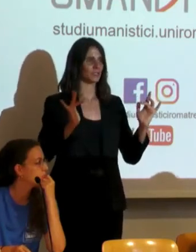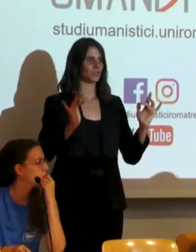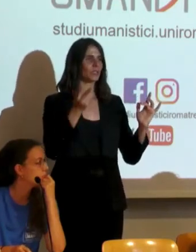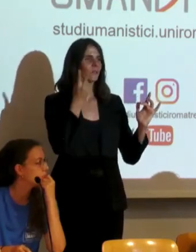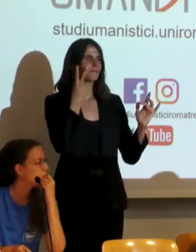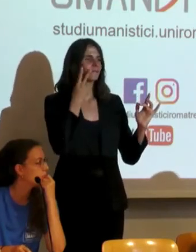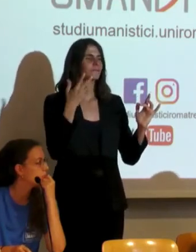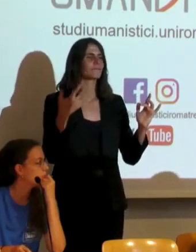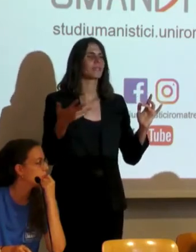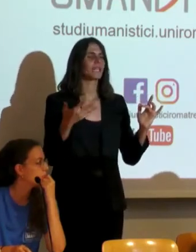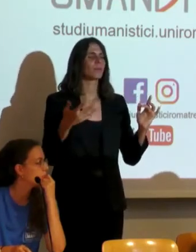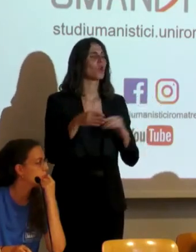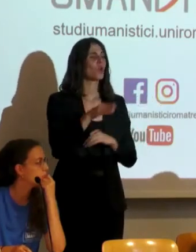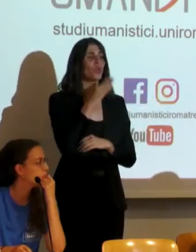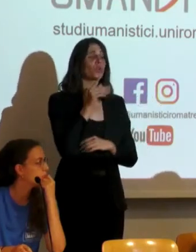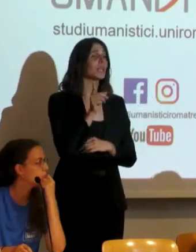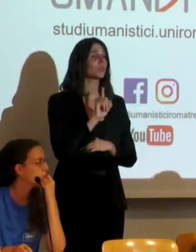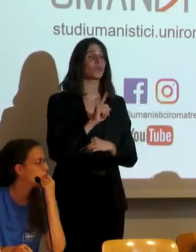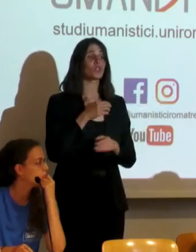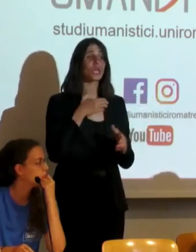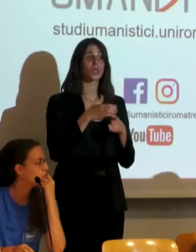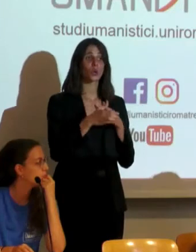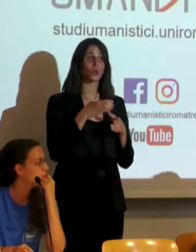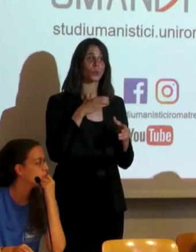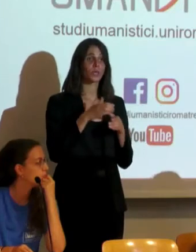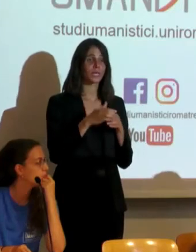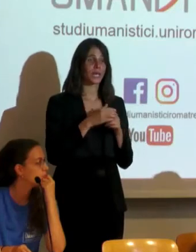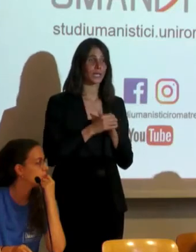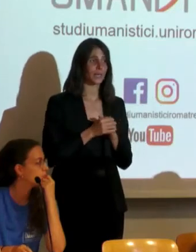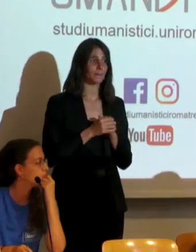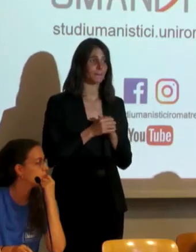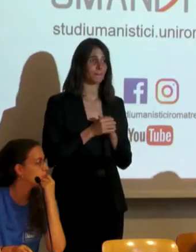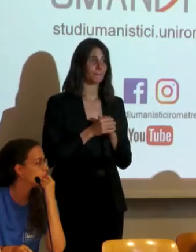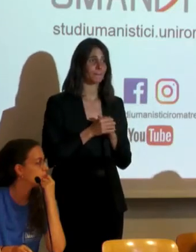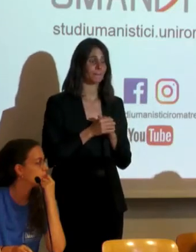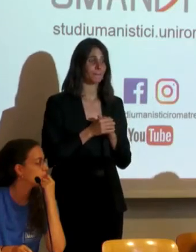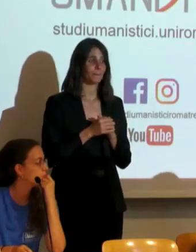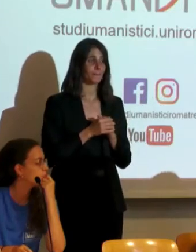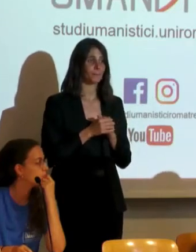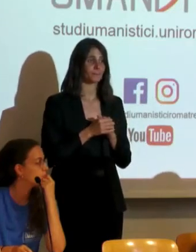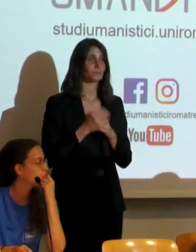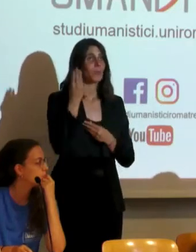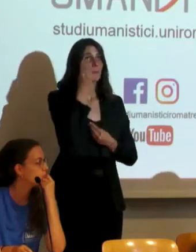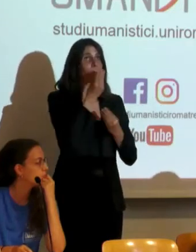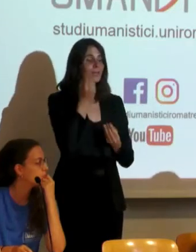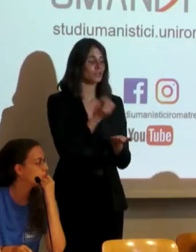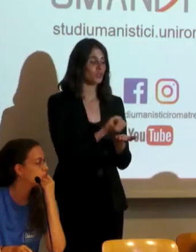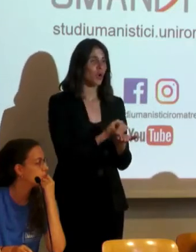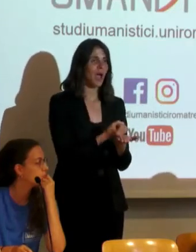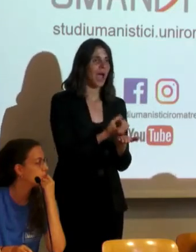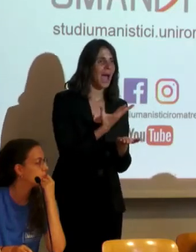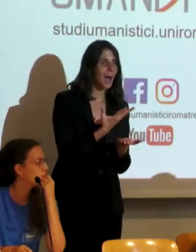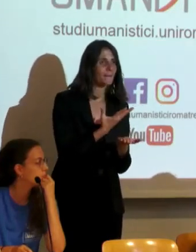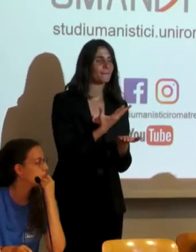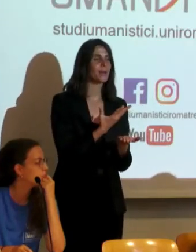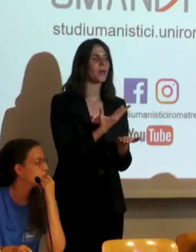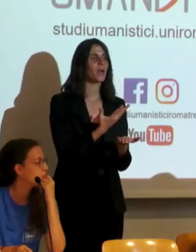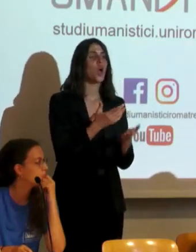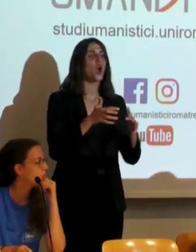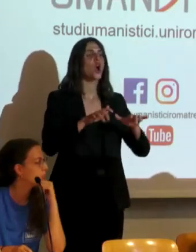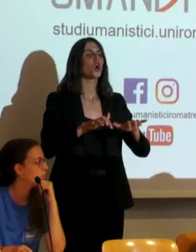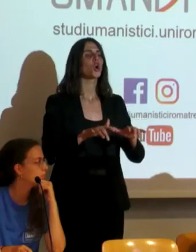comunicare, che gli oggetti che fruiamo, penso alle app, ai software, devono avere anche un